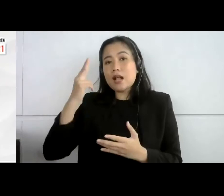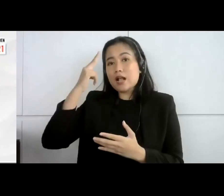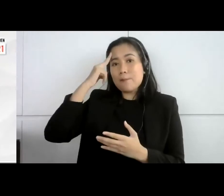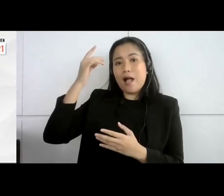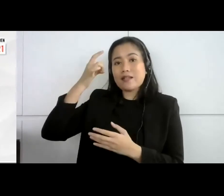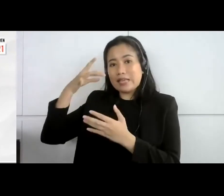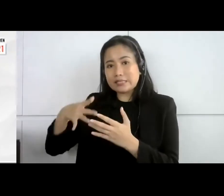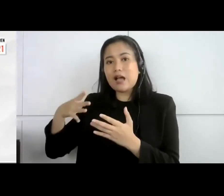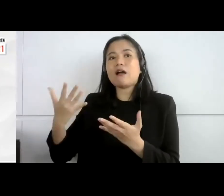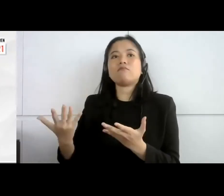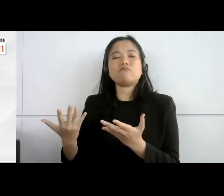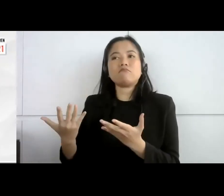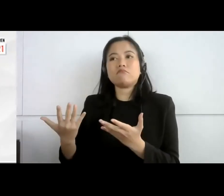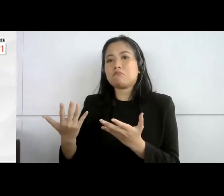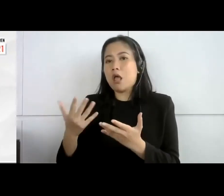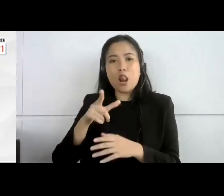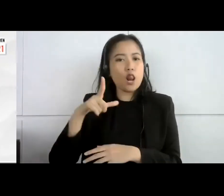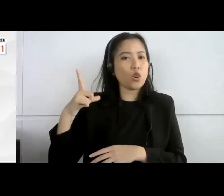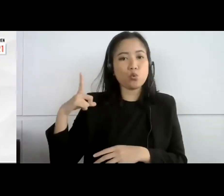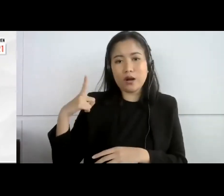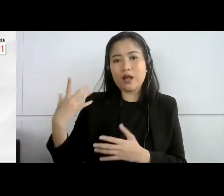dan kepala lingkungan.